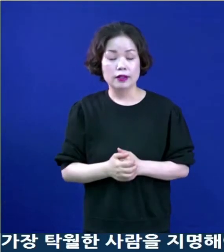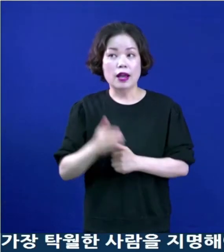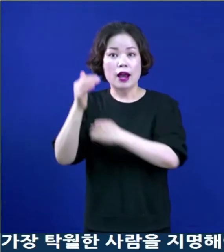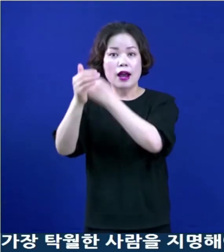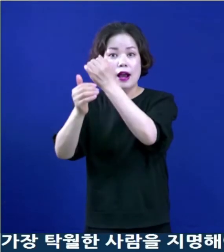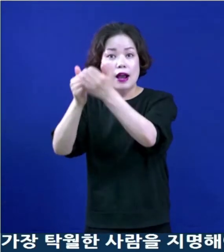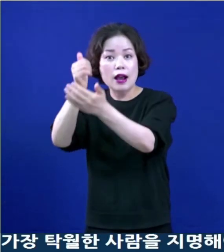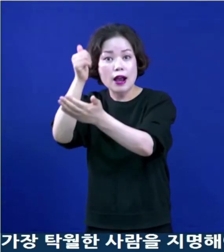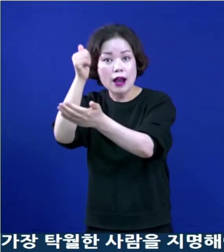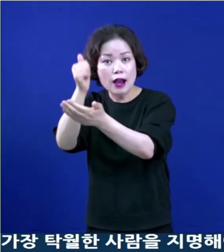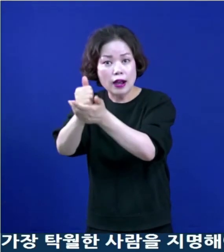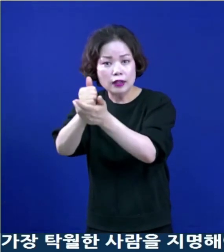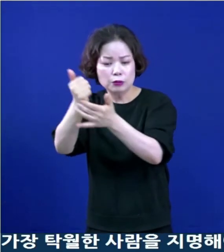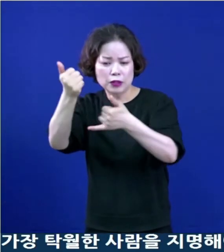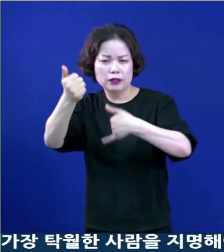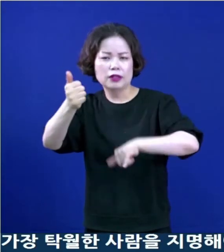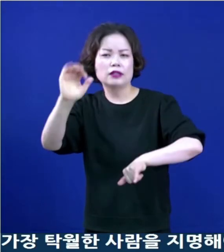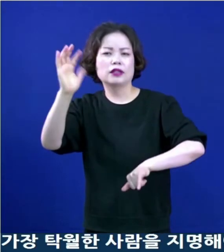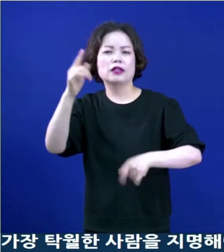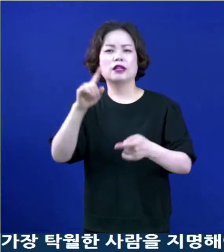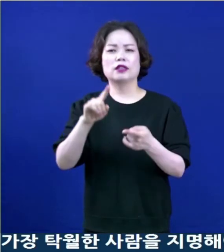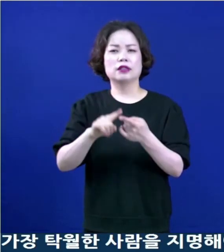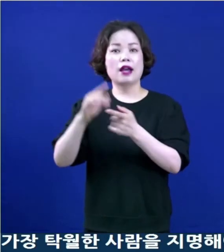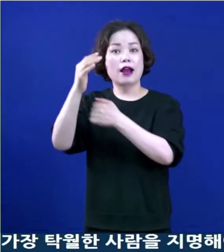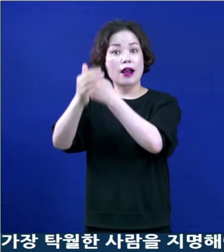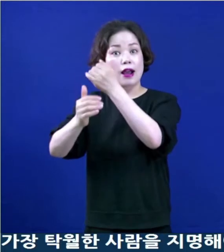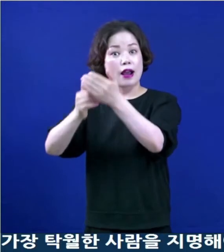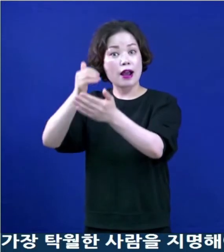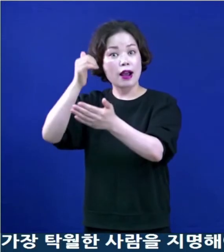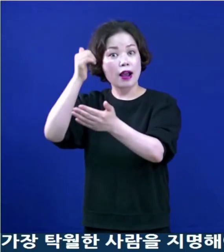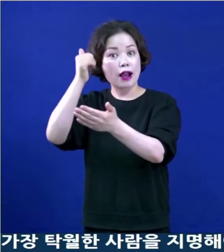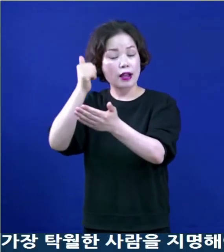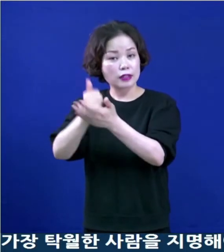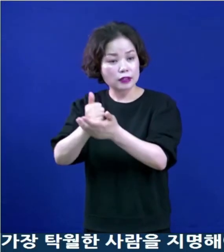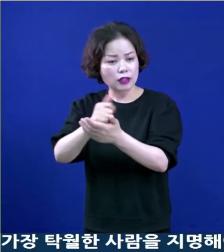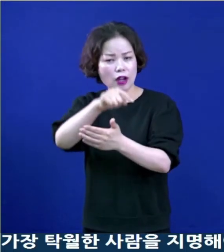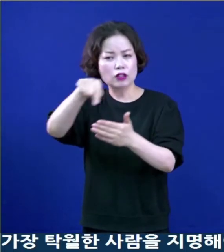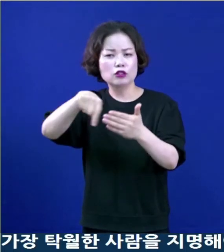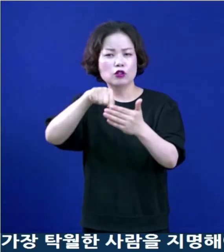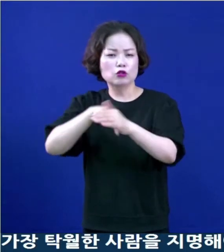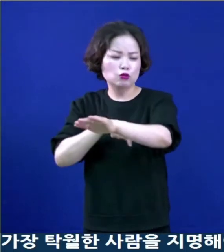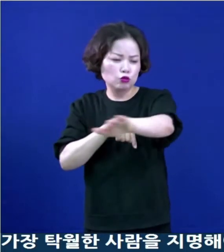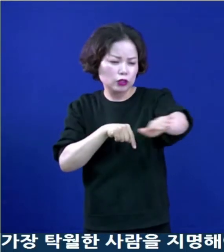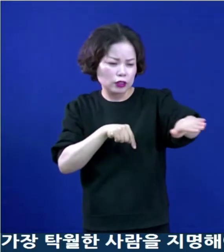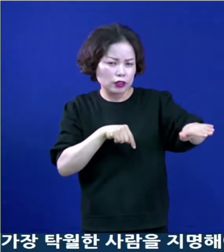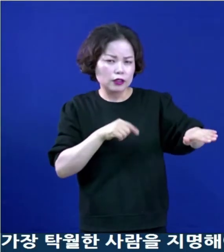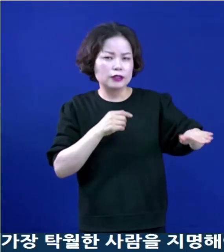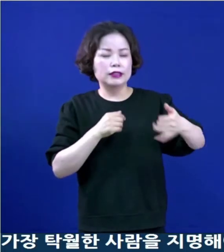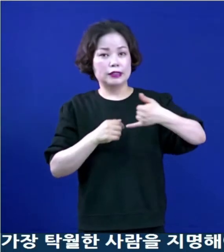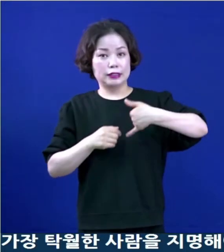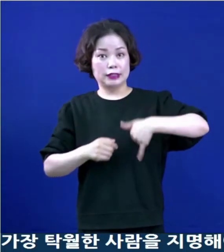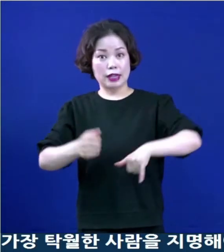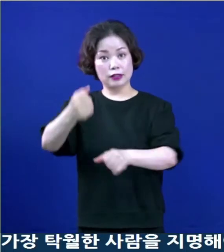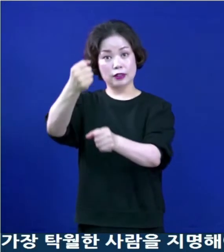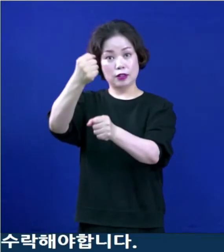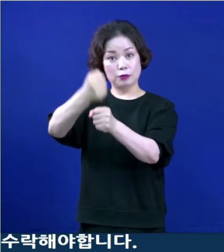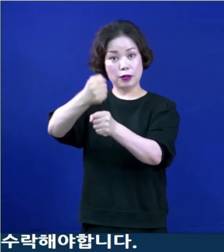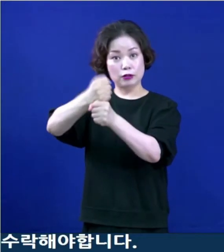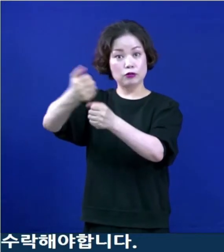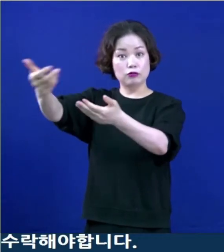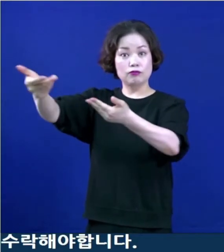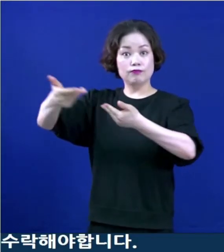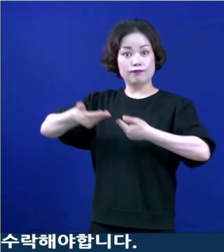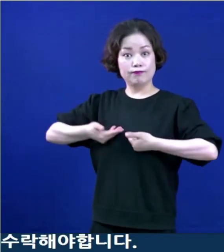하나님의 자녀가 된 것은 하나님이 이런 맥락에서 저와 여러분을 자녀 삼아 주신